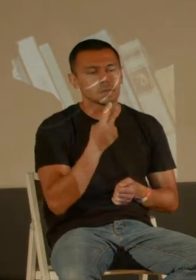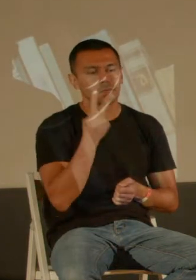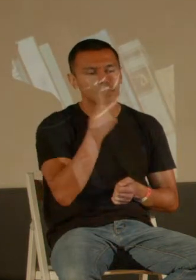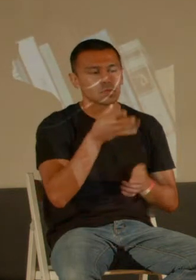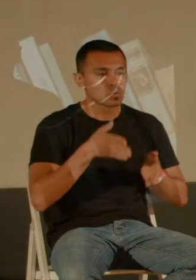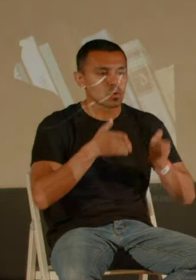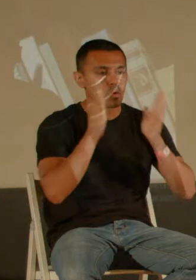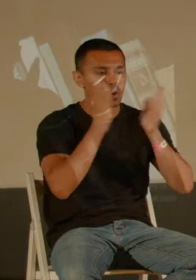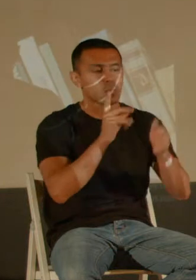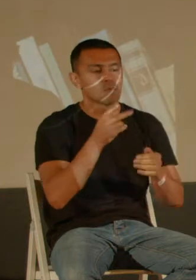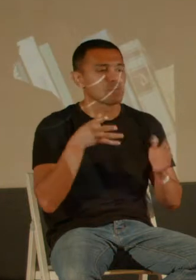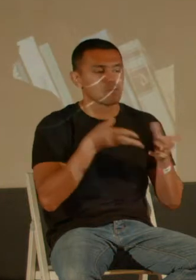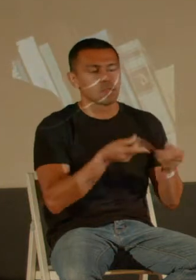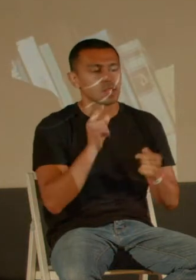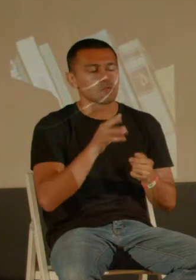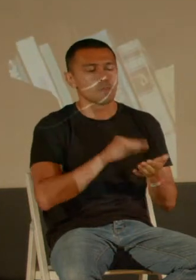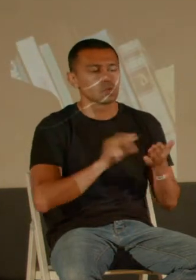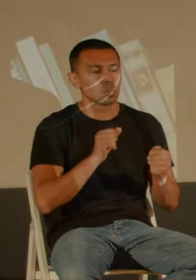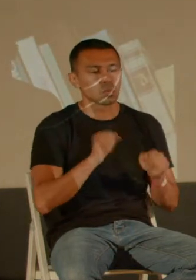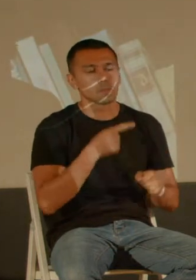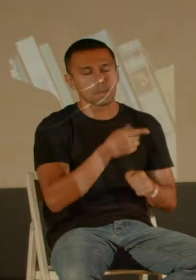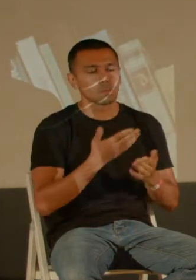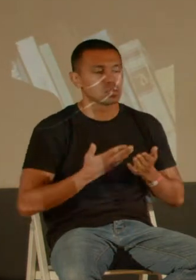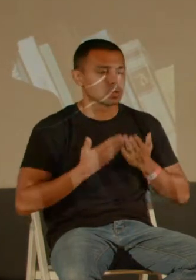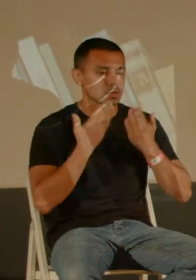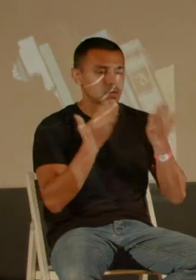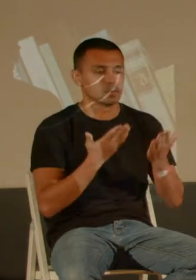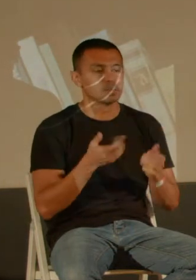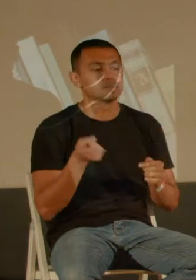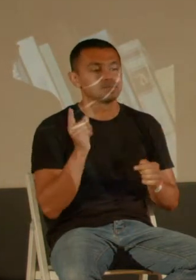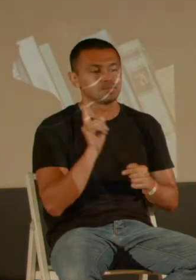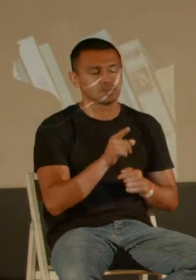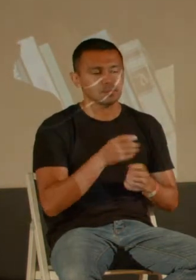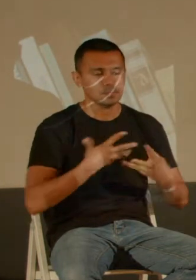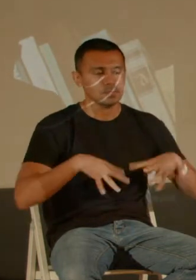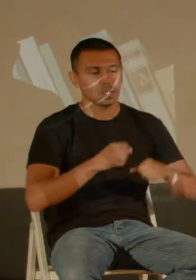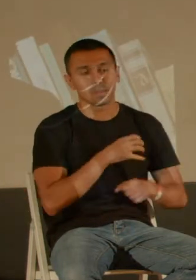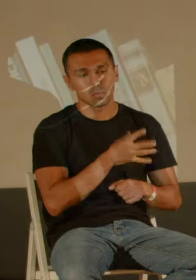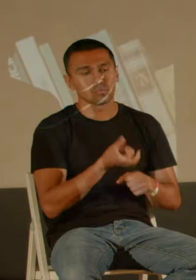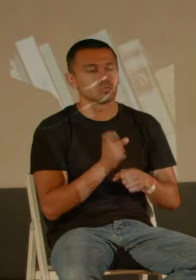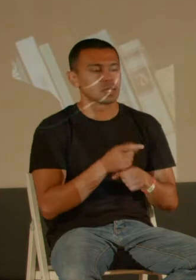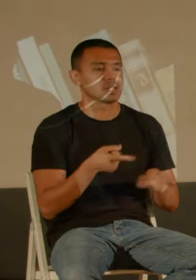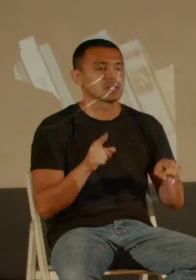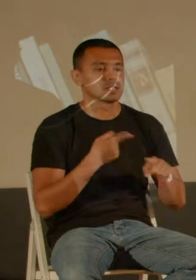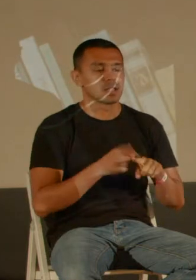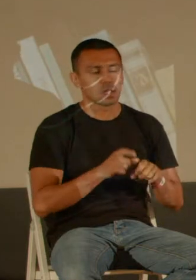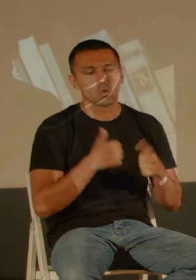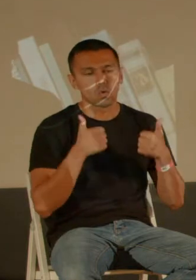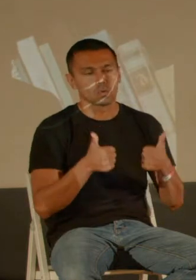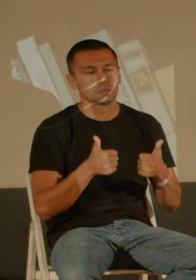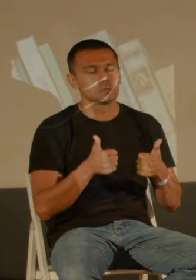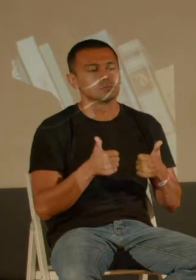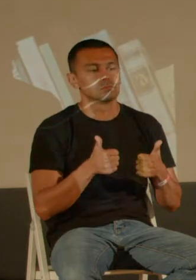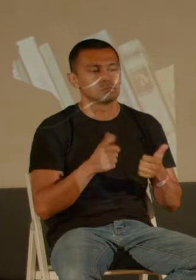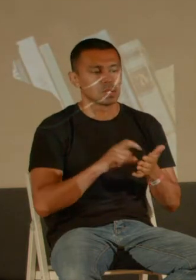буде впливати на те, як вона пише і що ми можемо там прочитати. Так от, сім'я заможна дуже. Це такий хороший middle